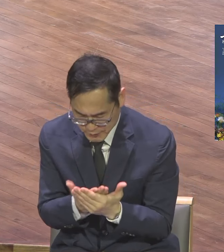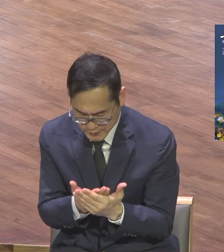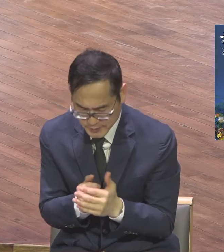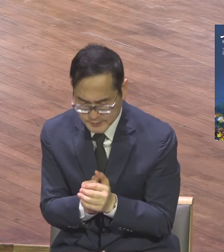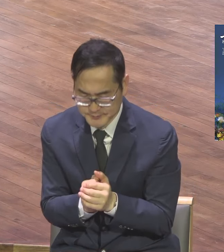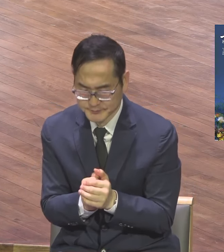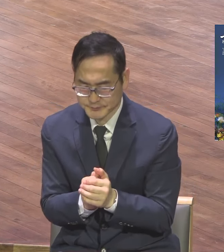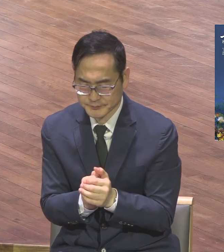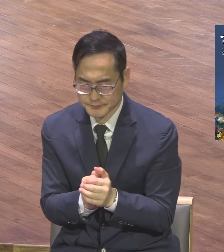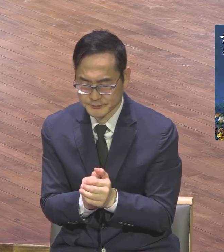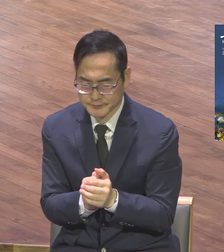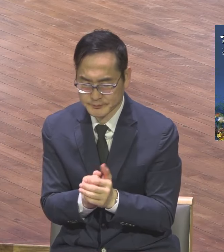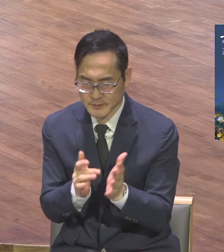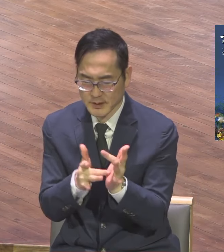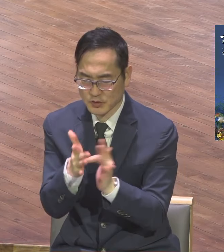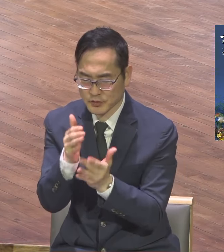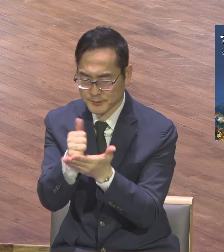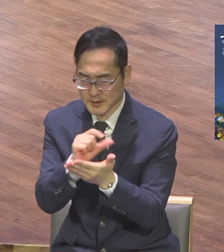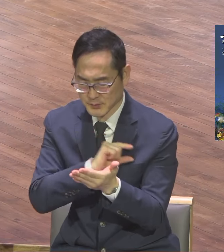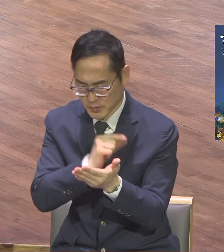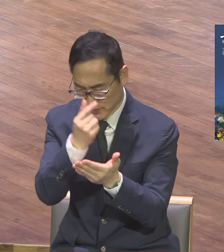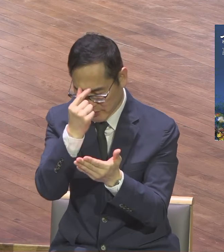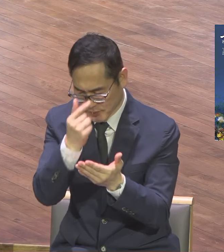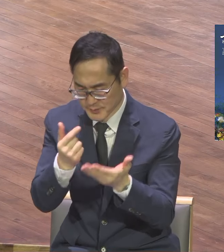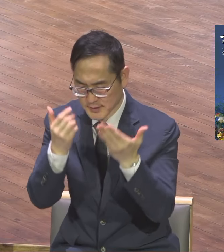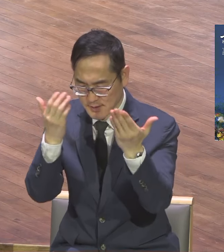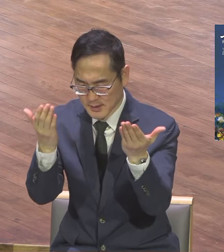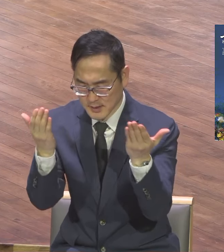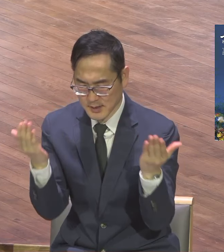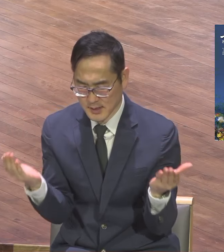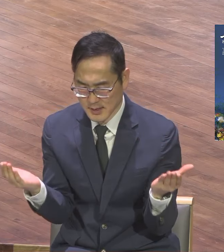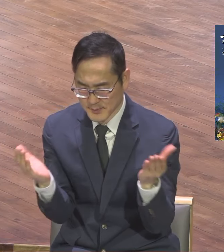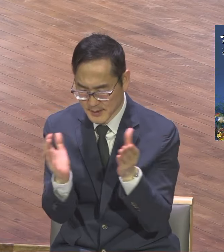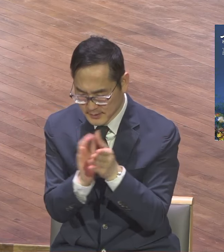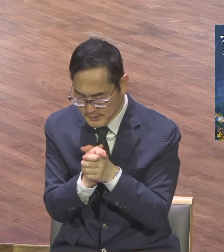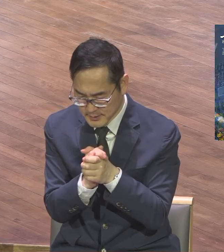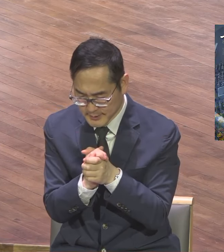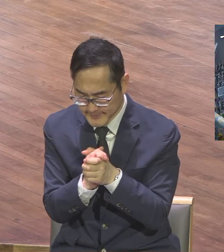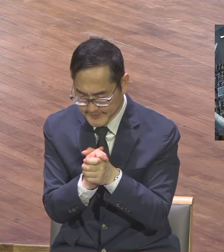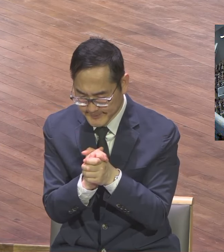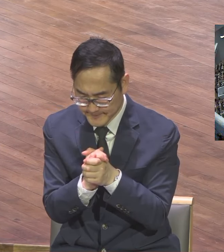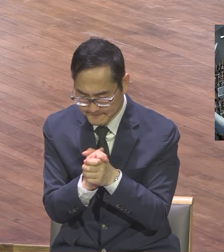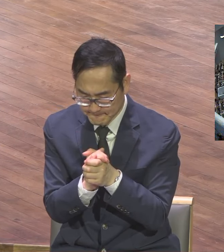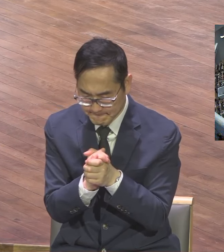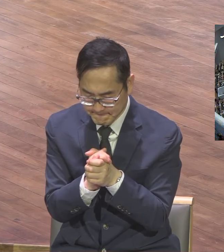되게 하여 주옵소서. 예수 그리스도를 받들어 기도합니다. 아멘.